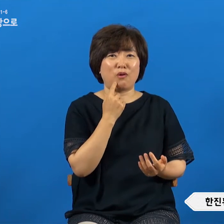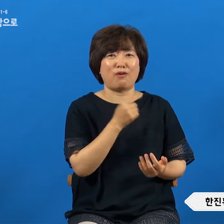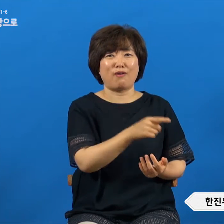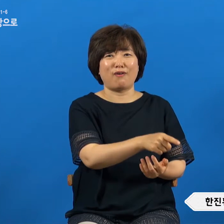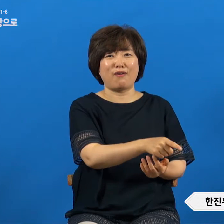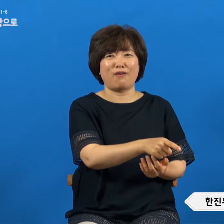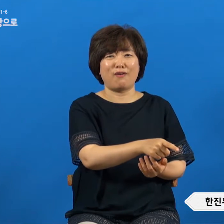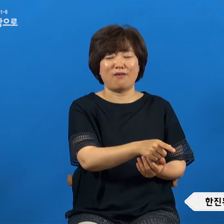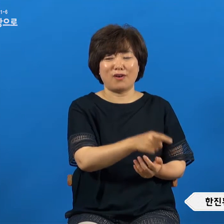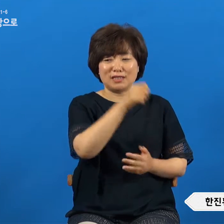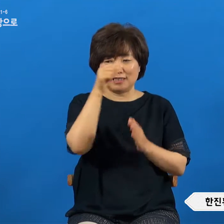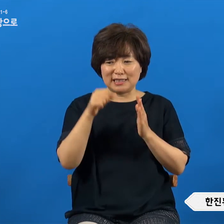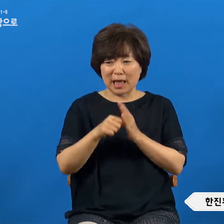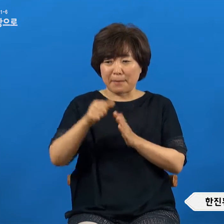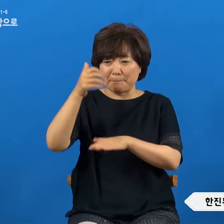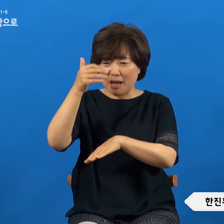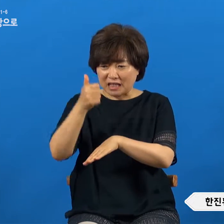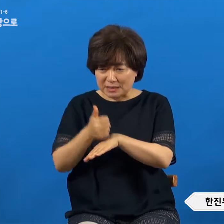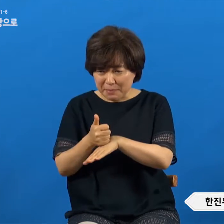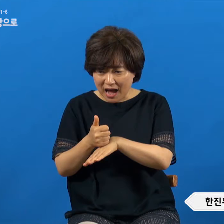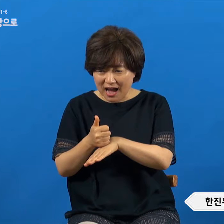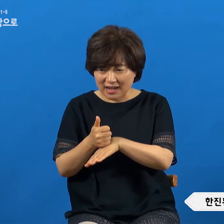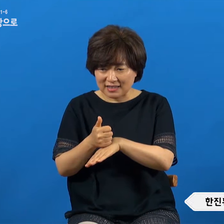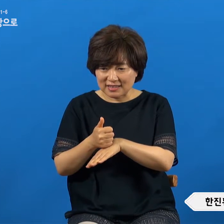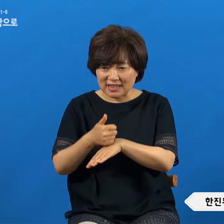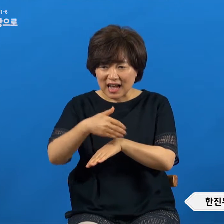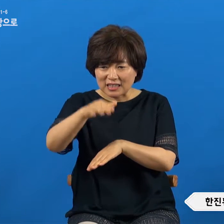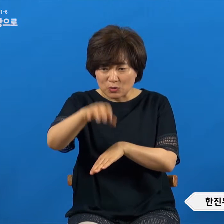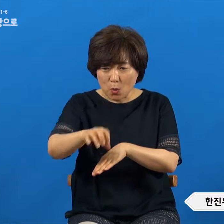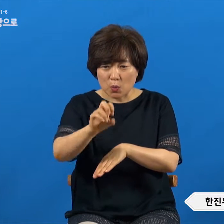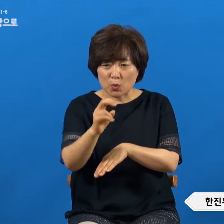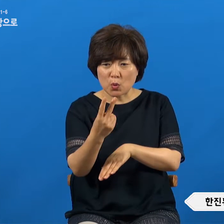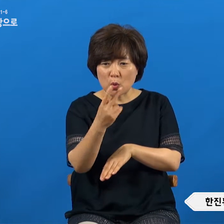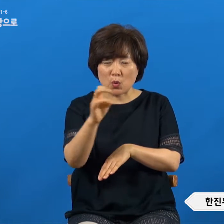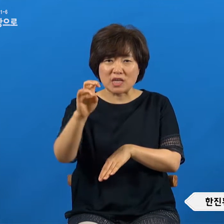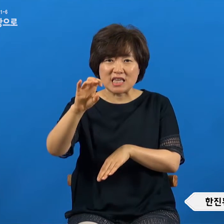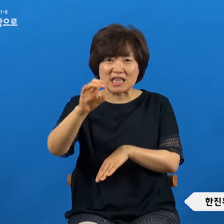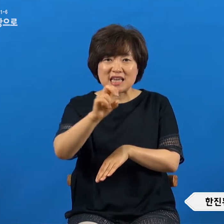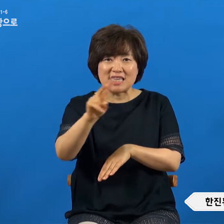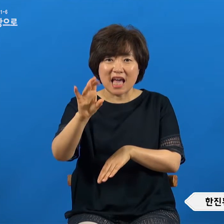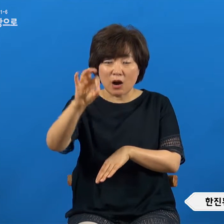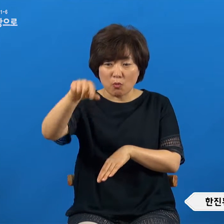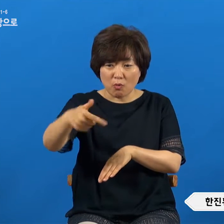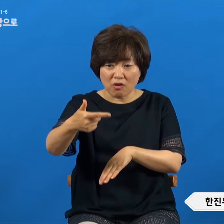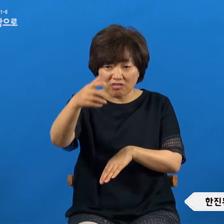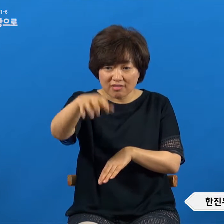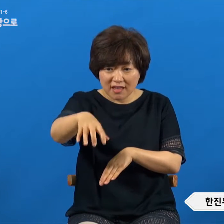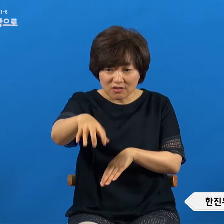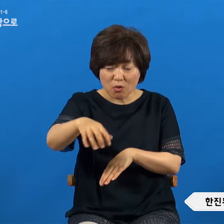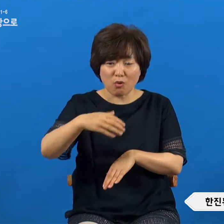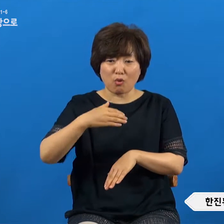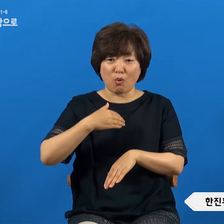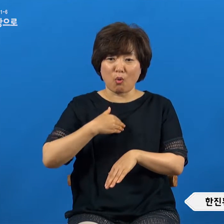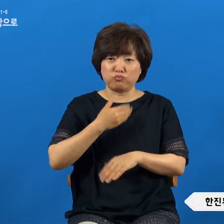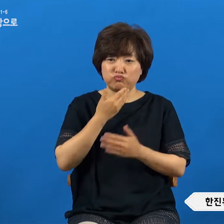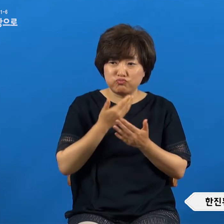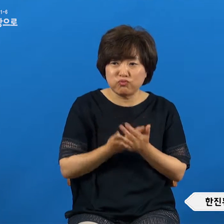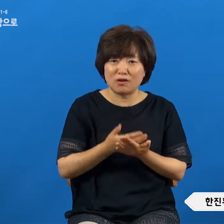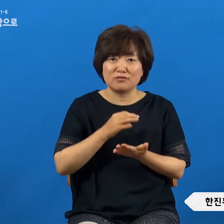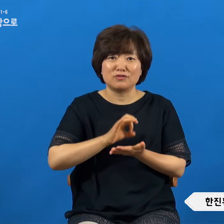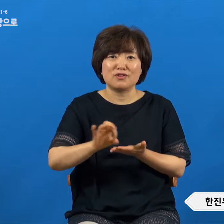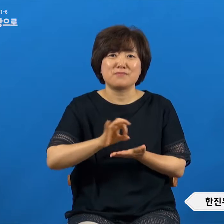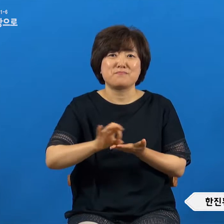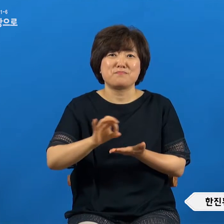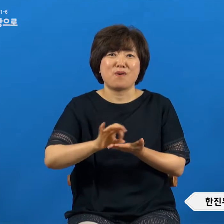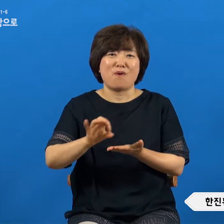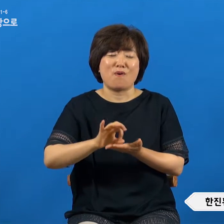인생 마지막 가는 것이 노인 요양원인데 그곳에서도 이렇게 쓰임을 받을 수 있다니 얼마나